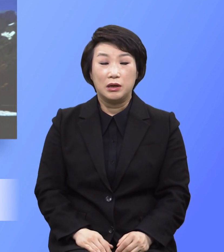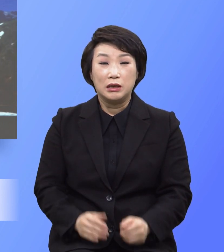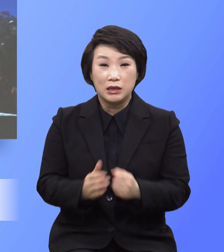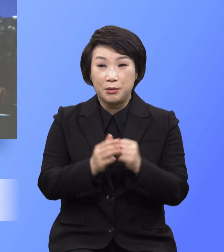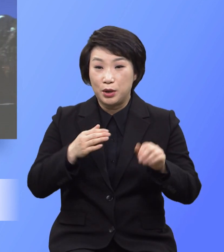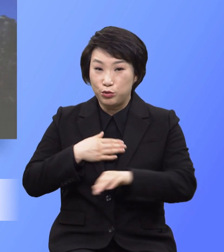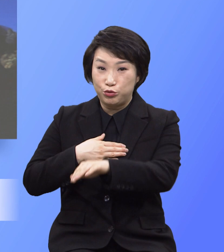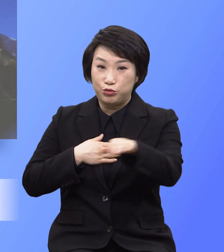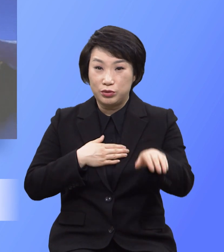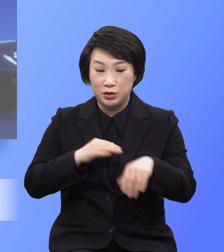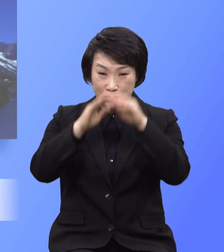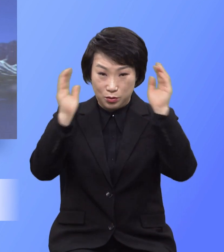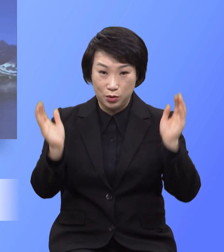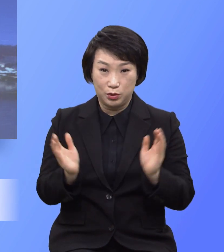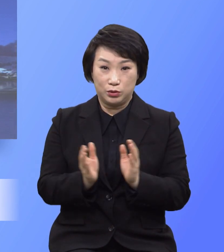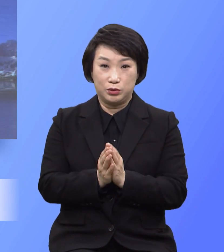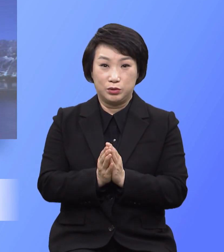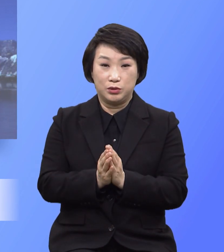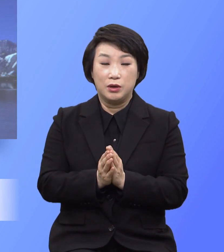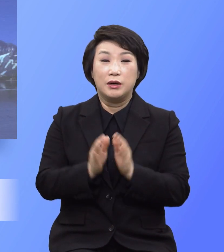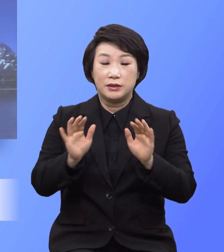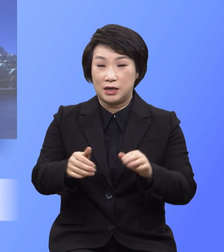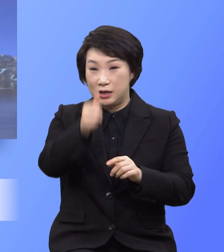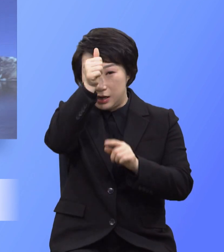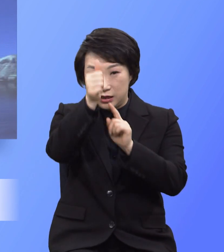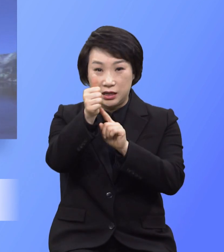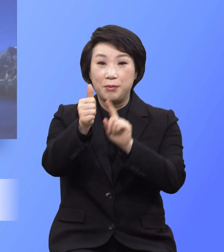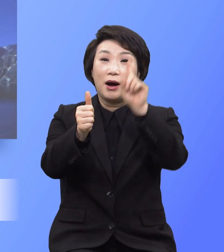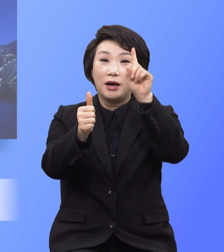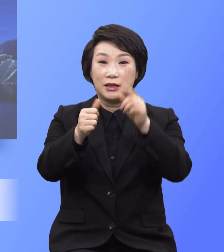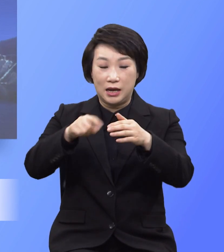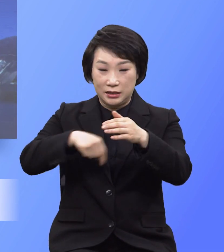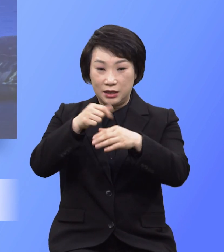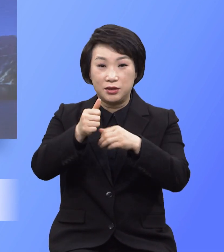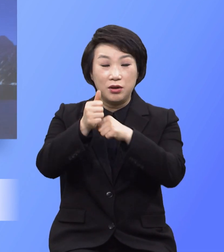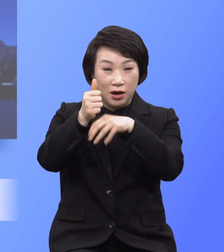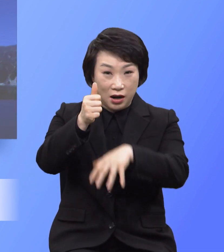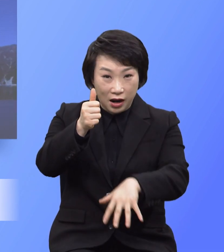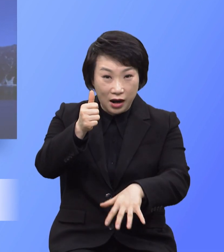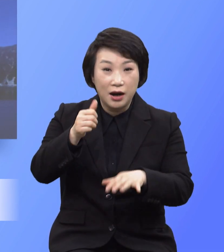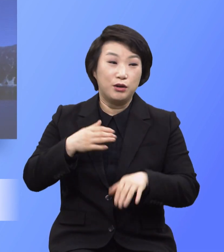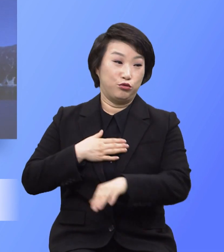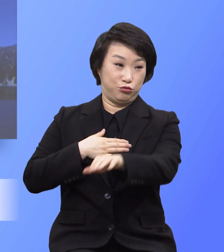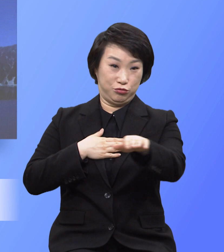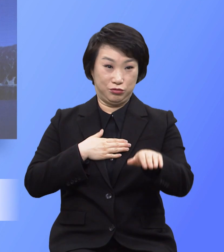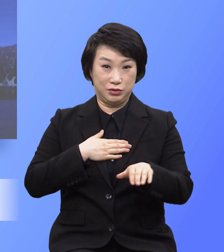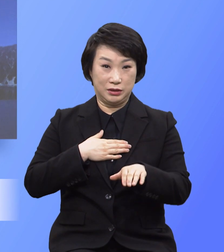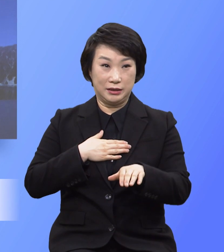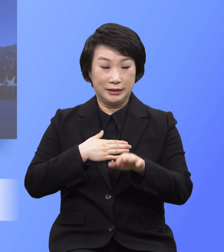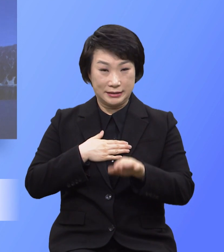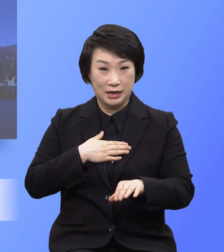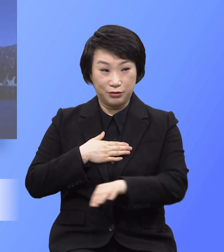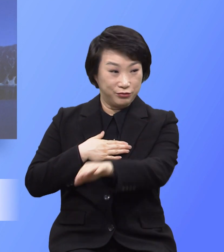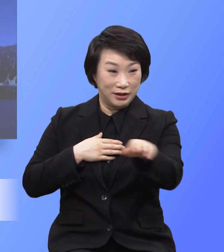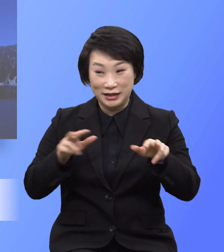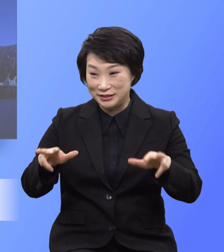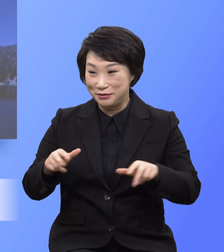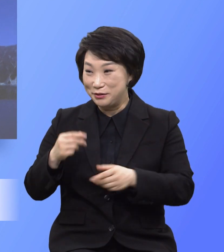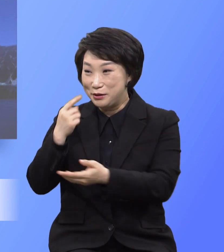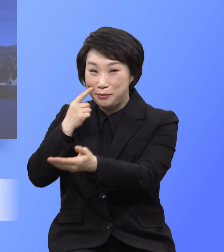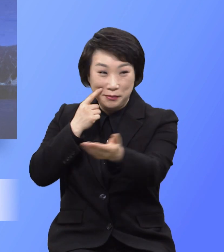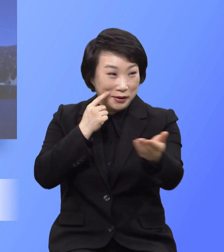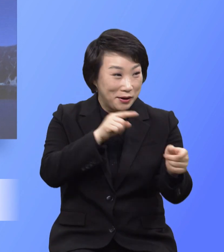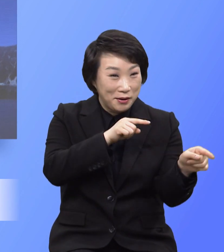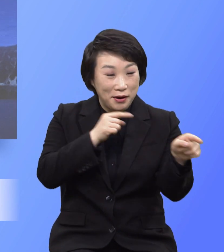그러므로 우리는 다 한 아담 안에서 태어난, 우리가 다 이렇게 볼 때는